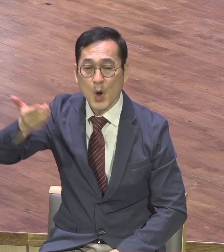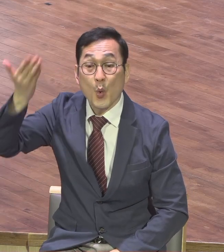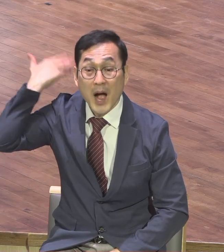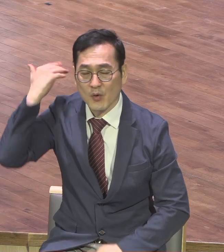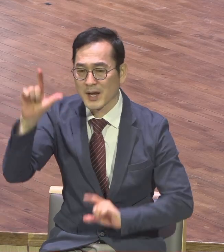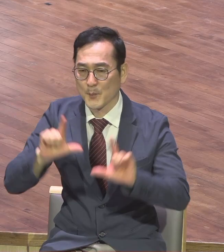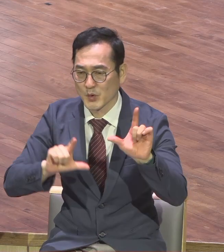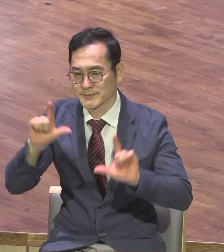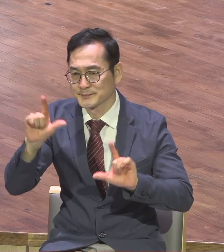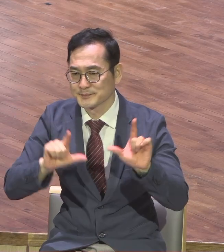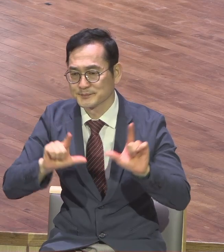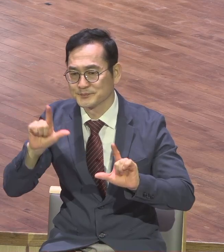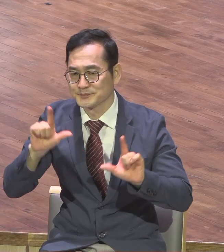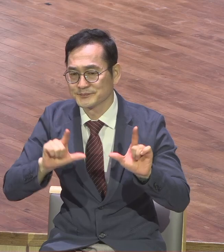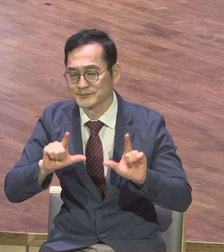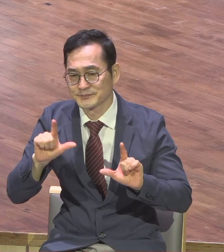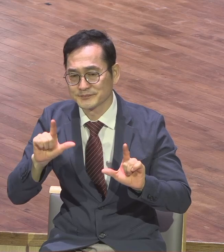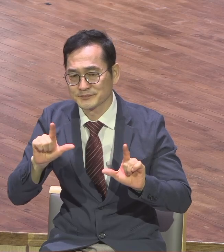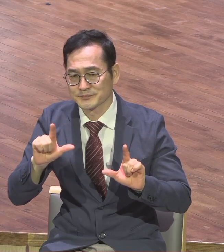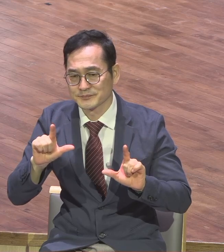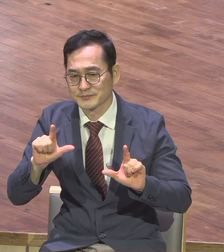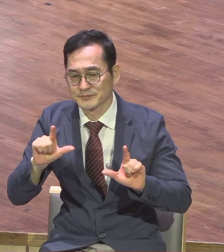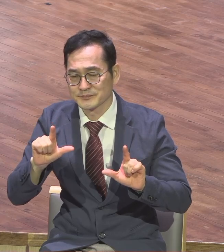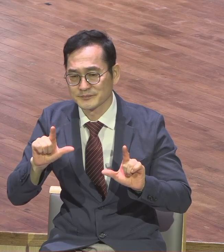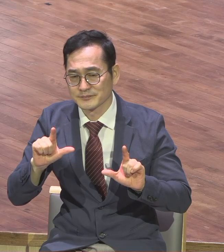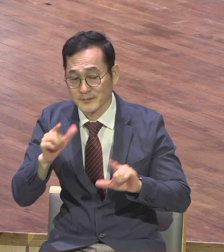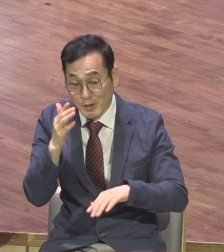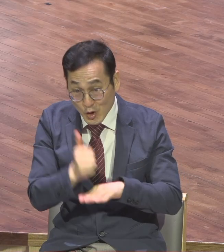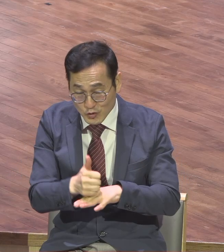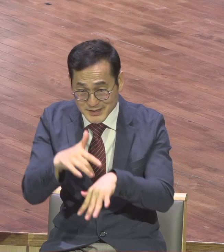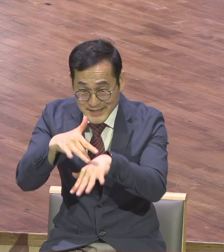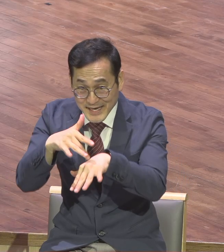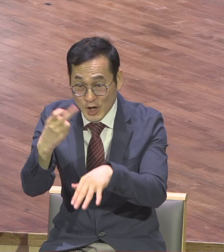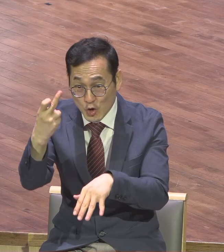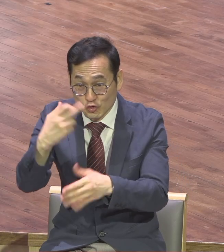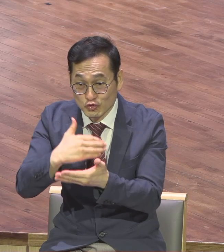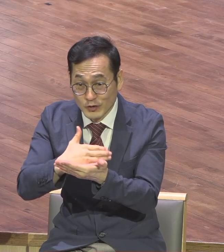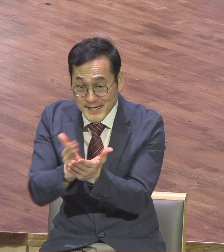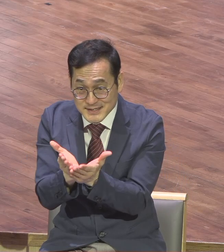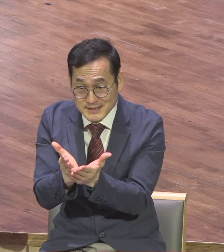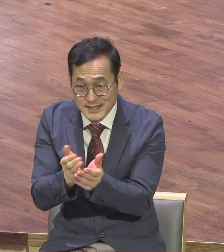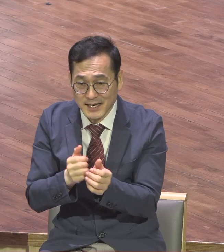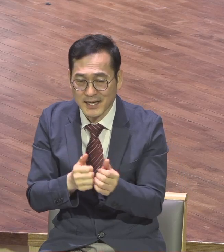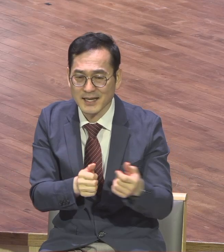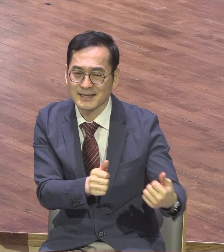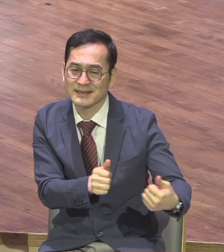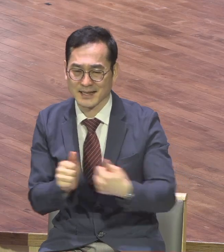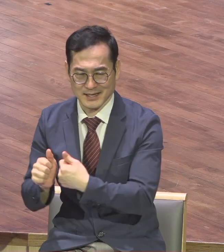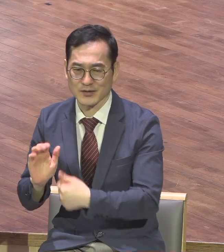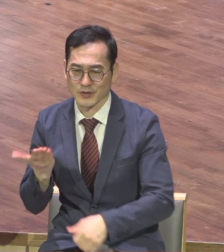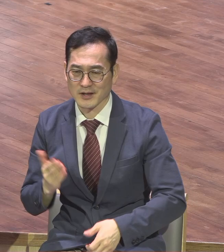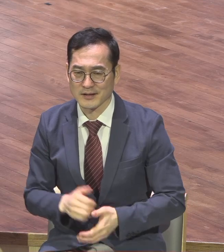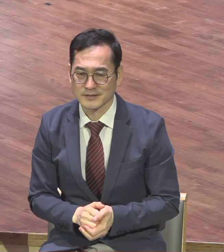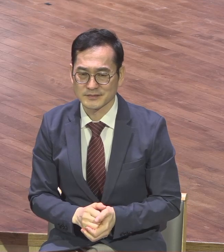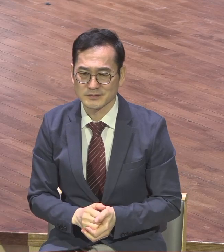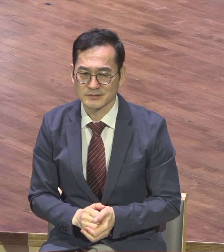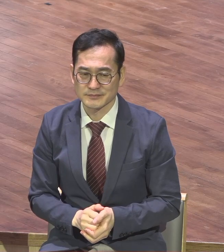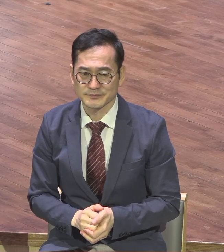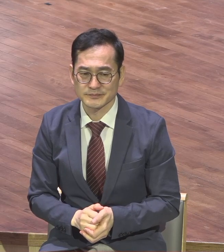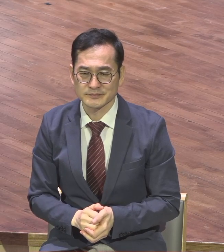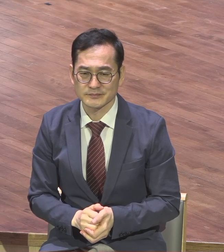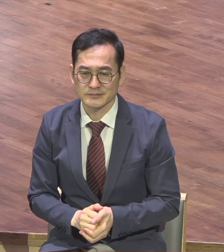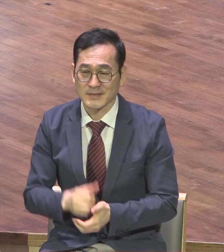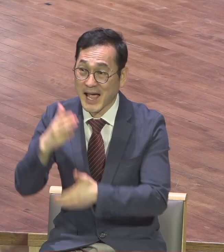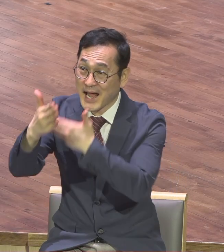자, 이런 삶의 특징이 사단의 12가지 영적 흐름을 따라 가게 되어 있어요. 창세기 3장 이후에 인간은